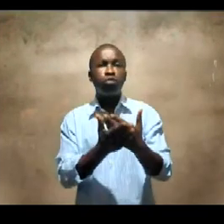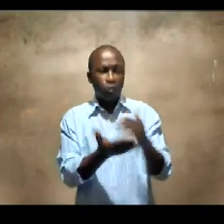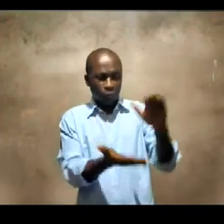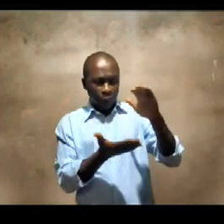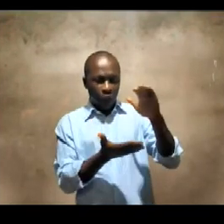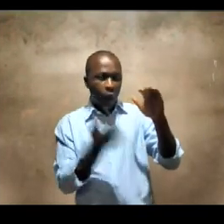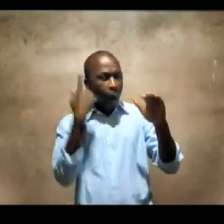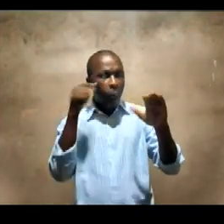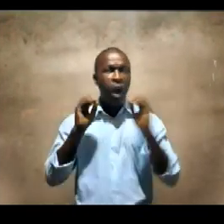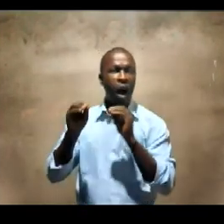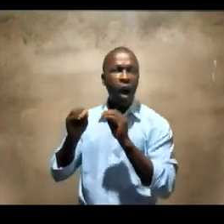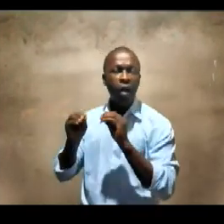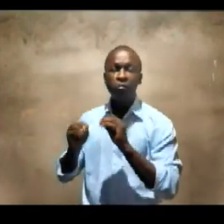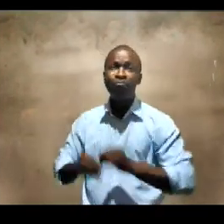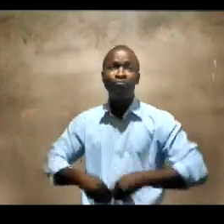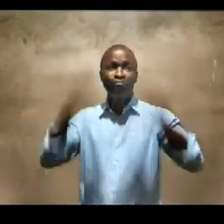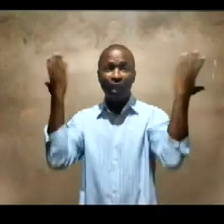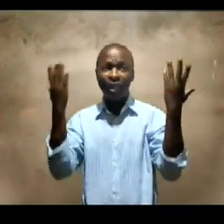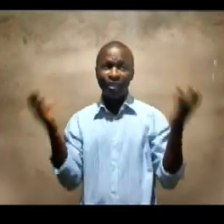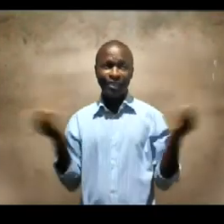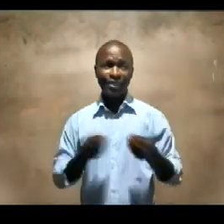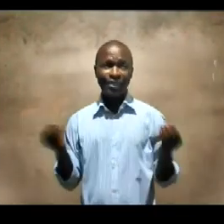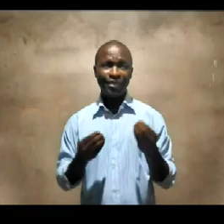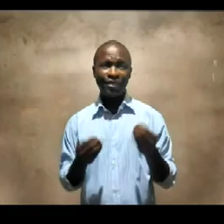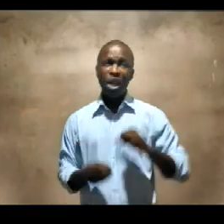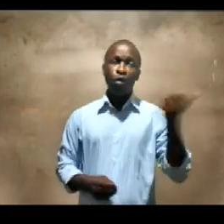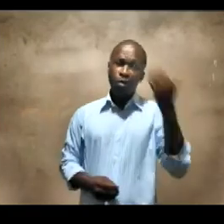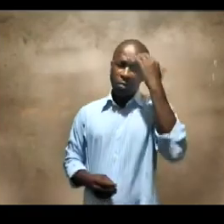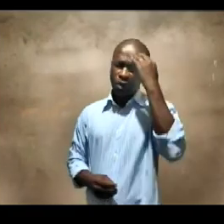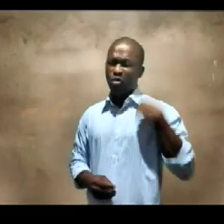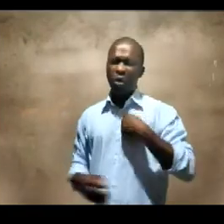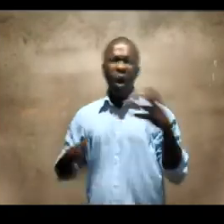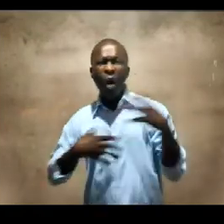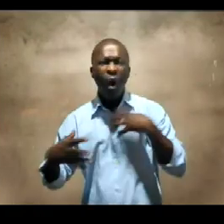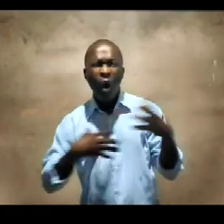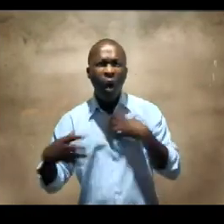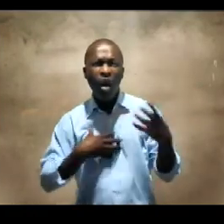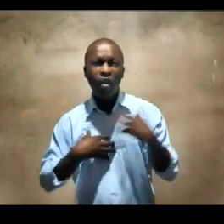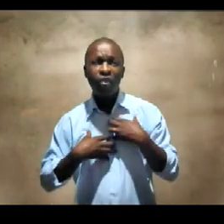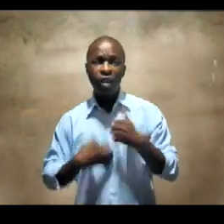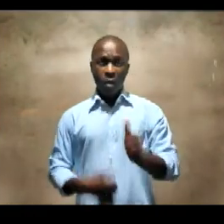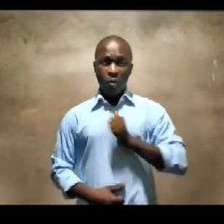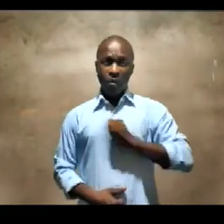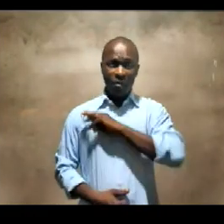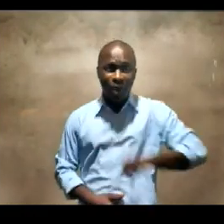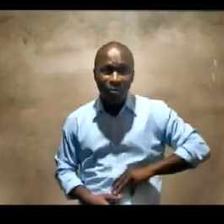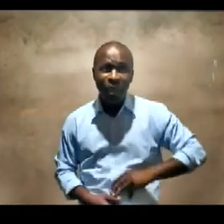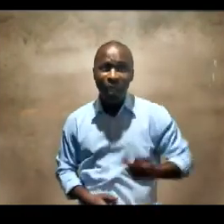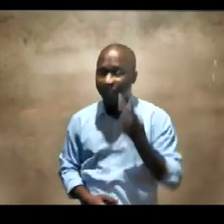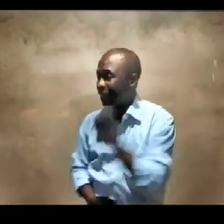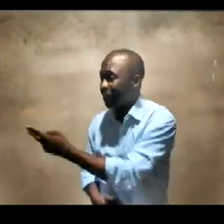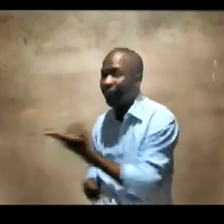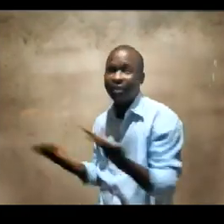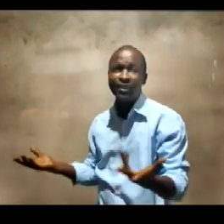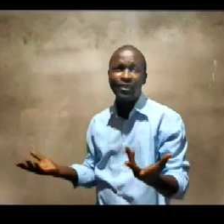que c'est des dénonciations de trop, mais c'est des dénonciations citoyennes. Si moi, maire, je ne le fais pas, qui doit le faire?